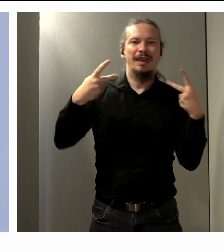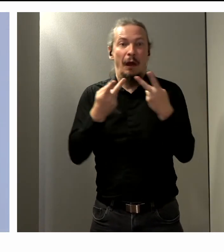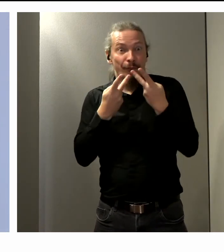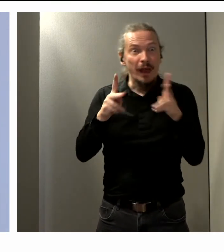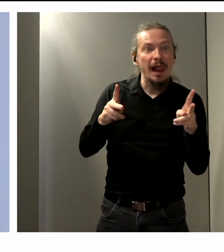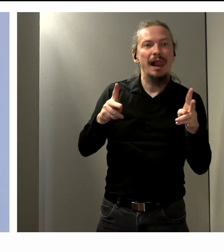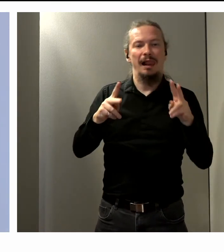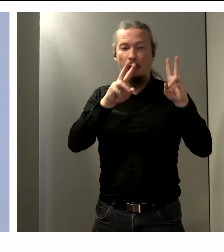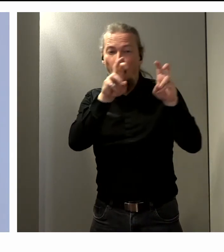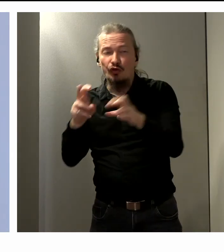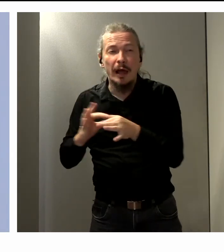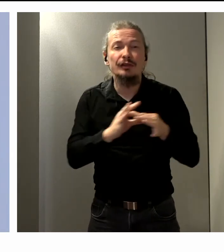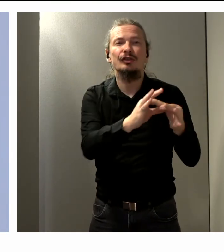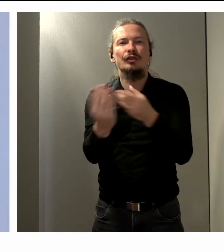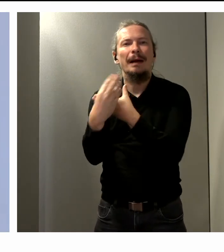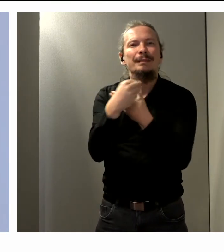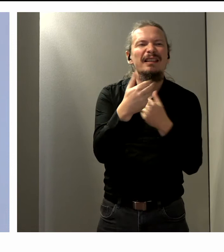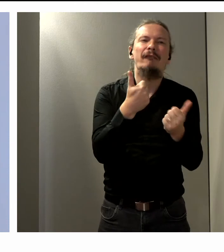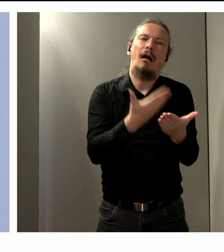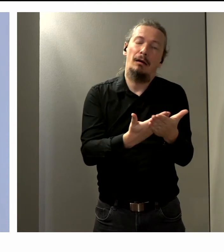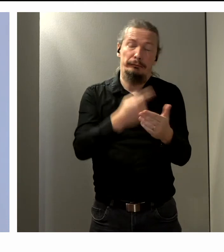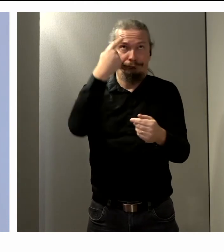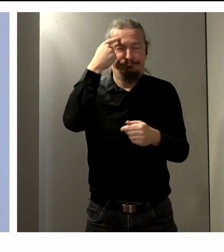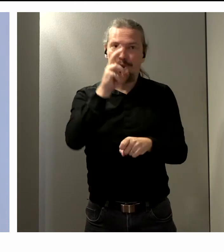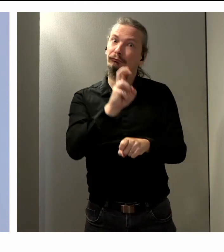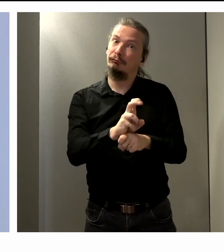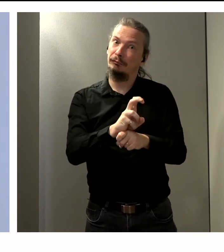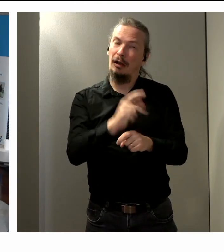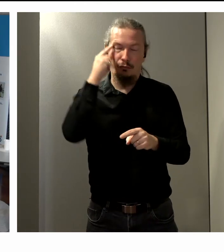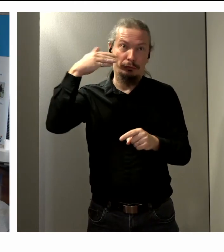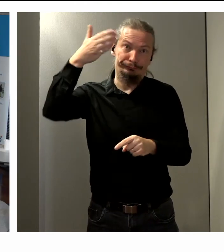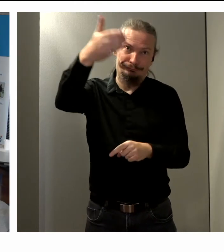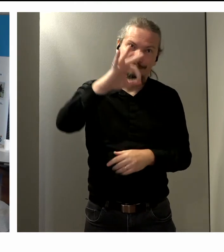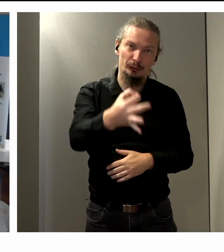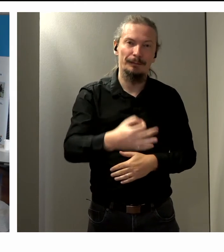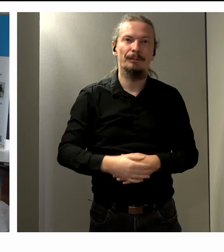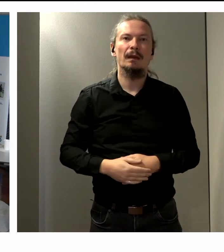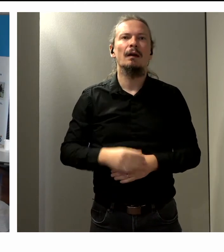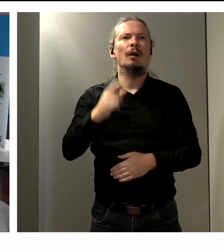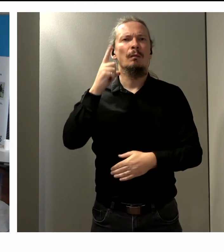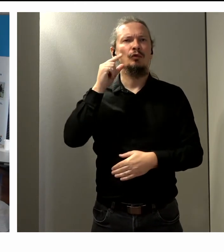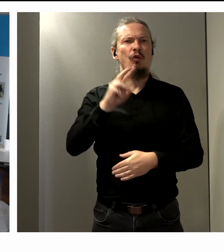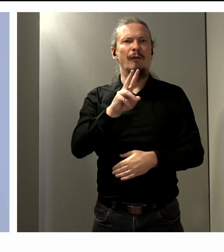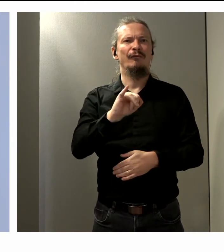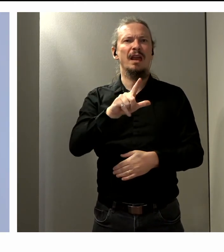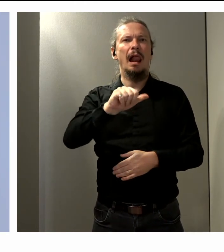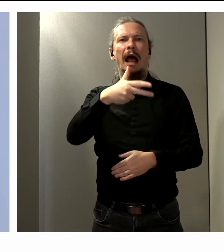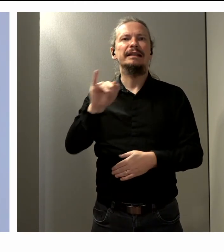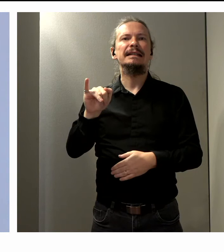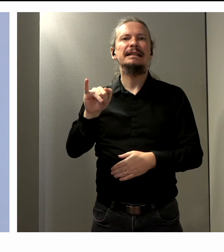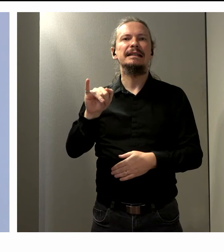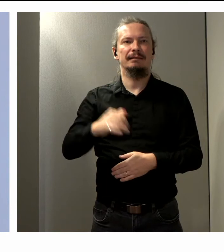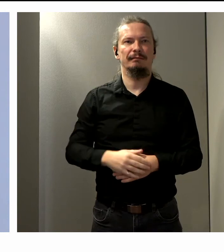aussi recherche participative, voilà des éléments qu'on garde évidemment bien en note pour la suite. Cédric Villani, vous